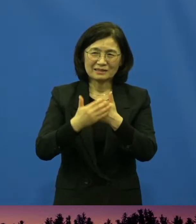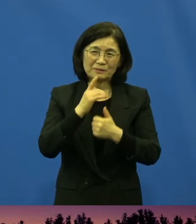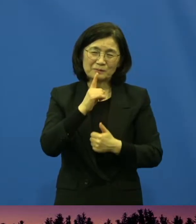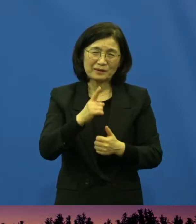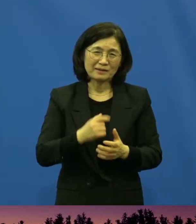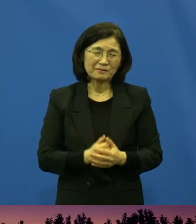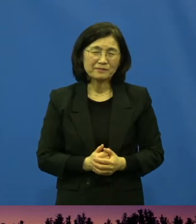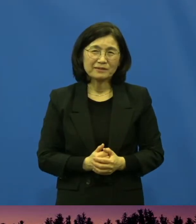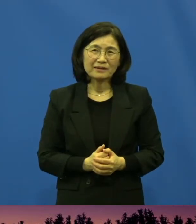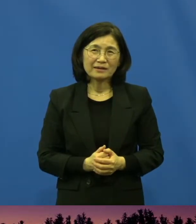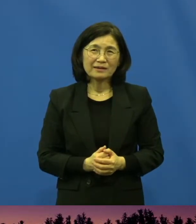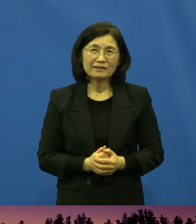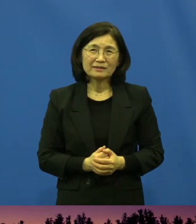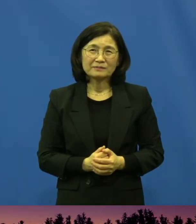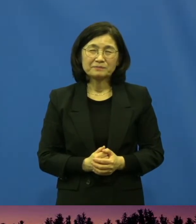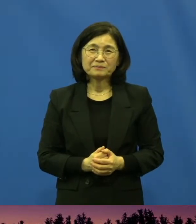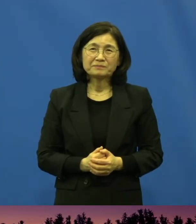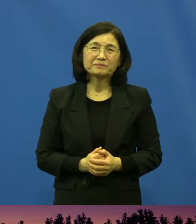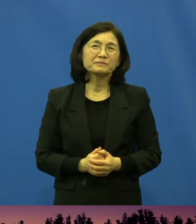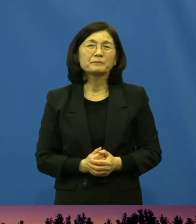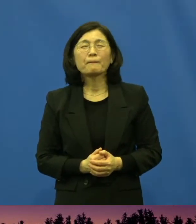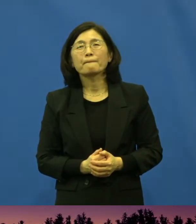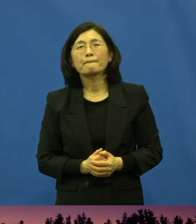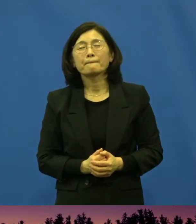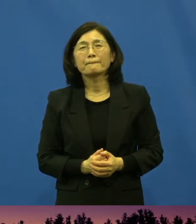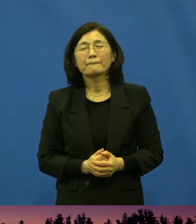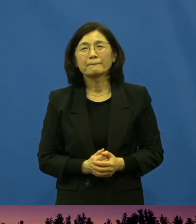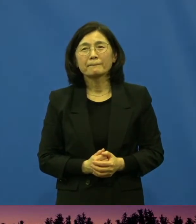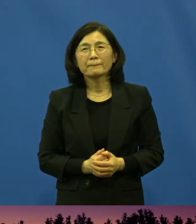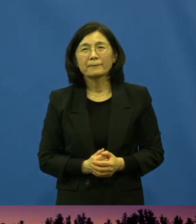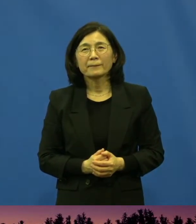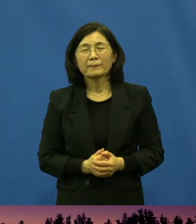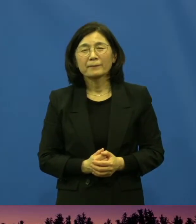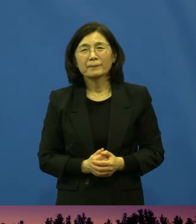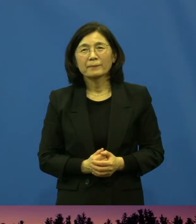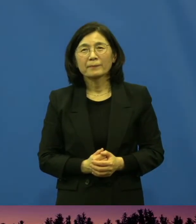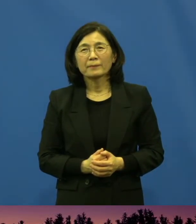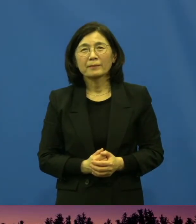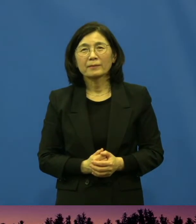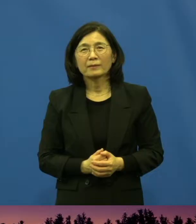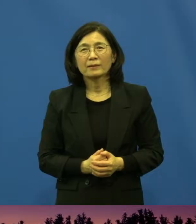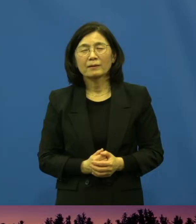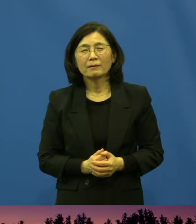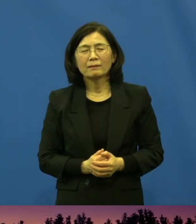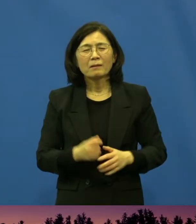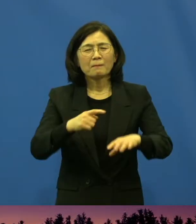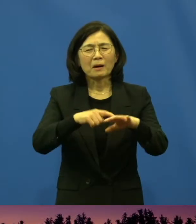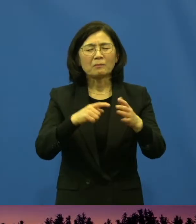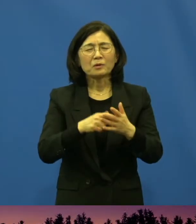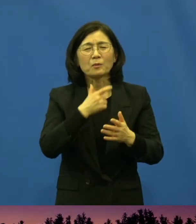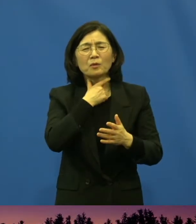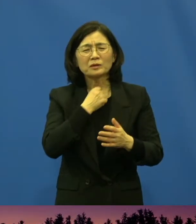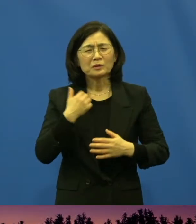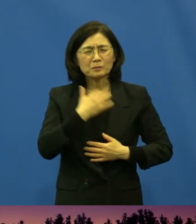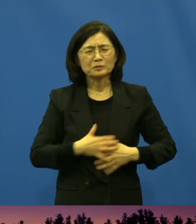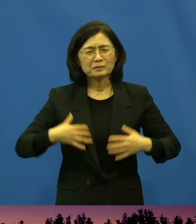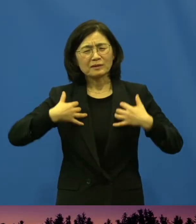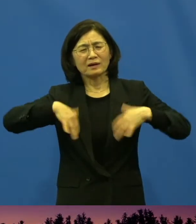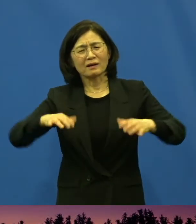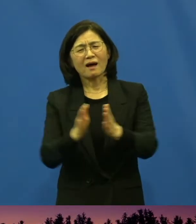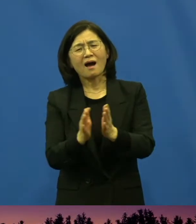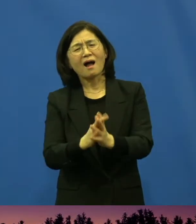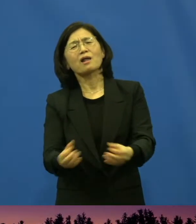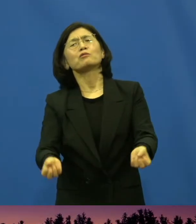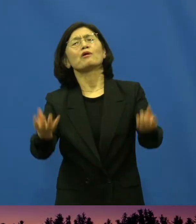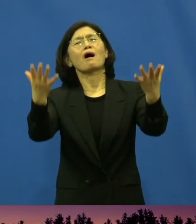자, 그러면 여러분, 우리가 어떻게 해야 되죠? 그러면 이제 그냥 뭐 마음은 오더라도 육신이 약합니다, 할렐루야, 그러고 살아요?